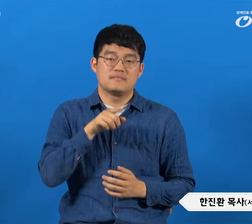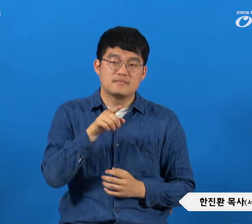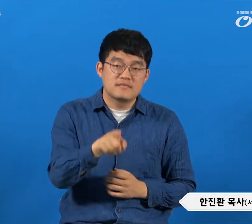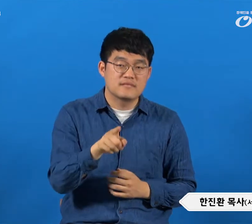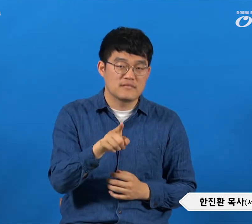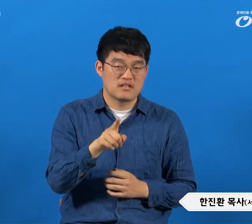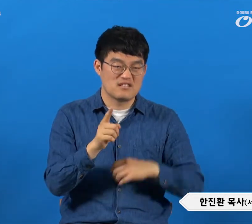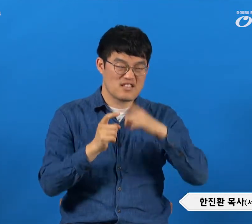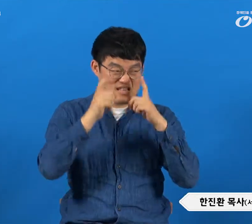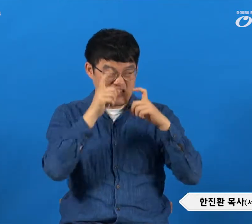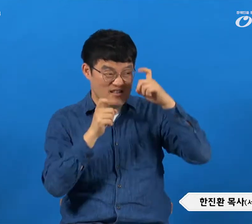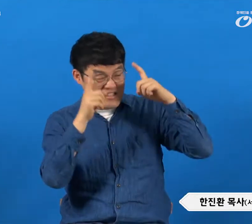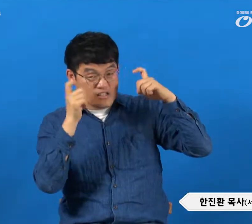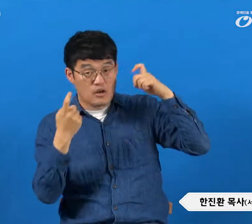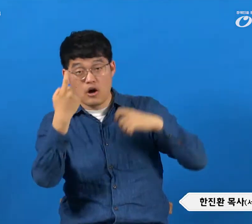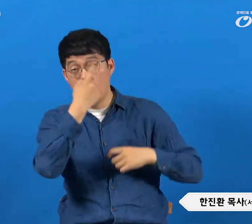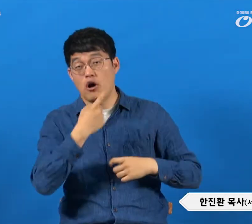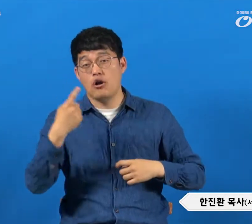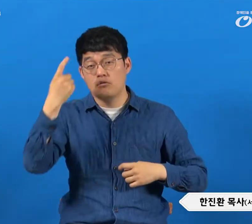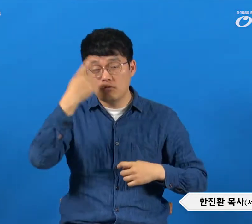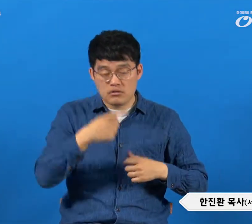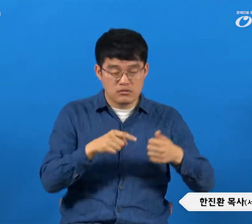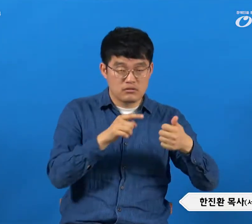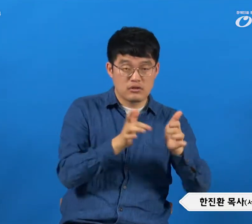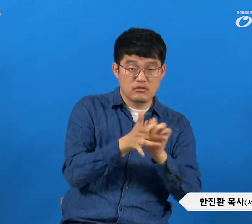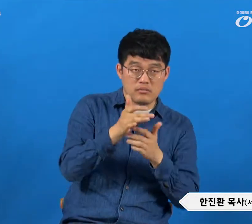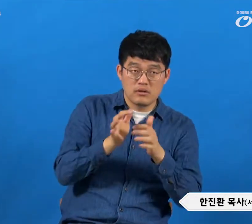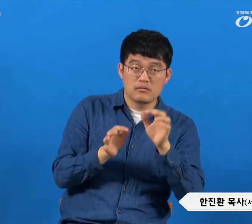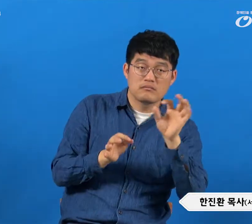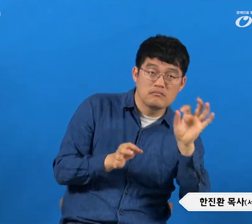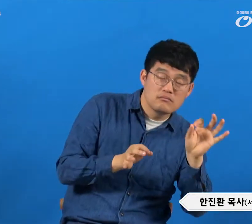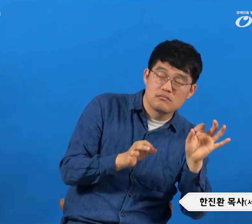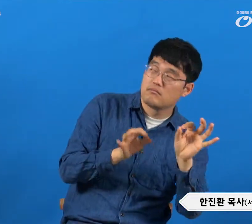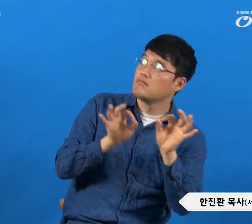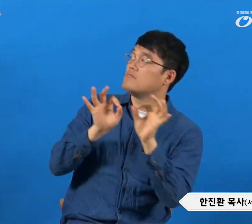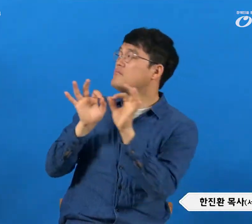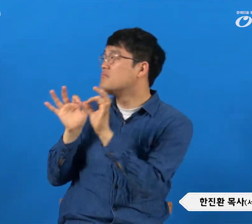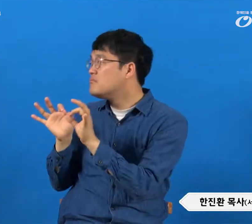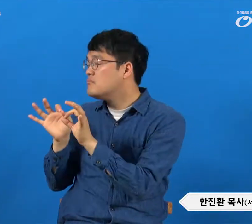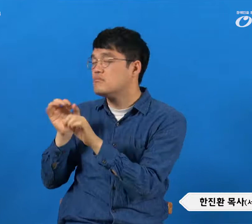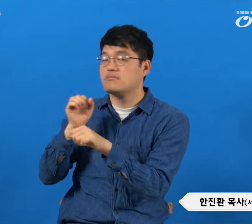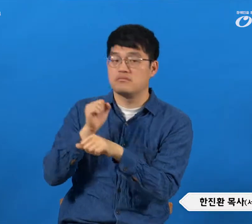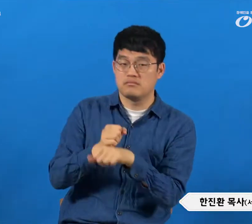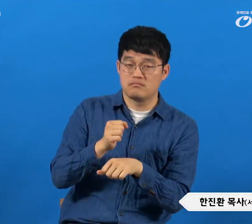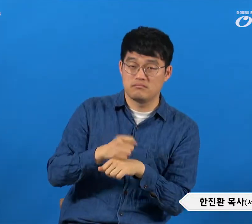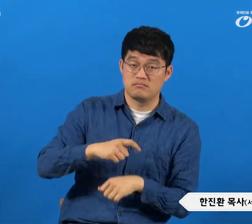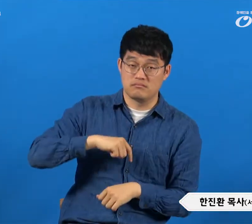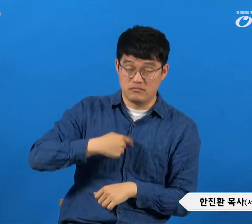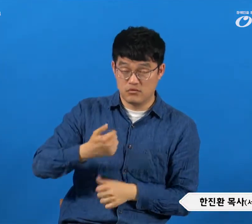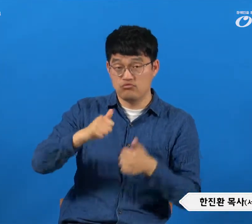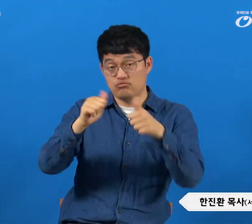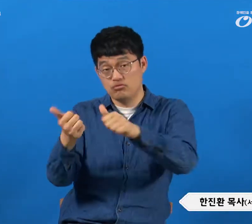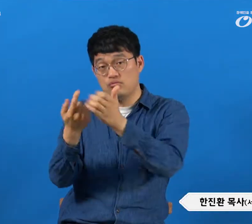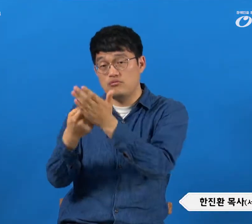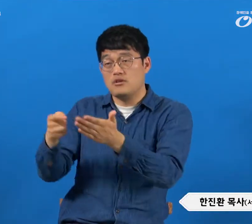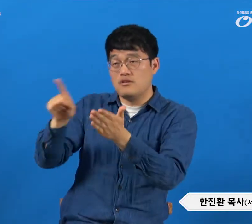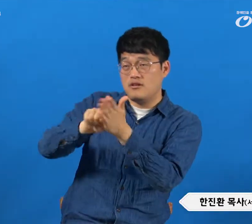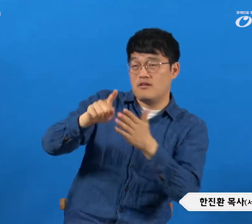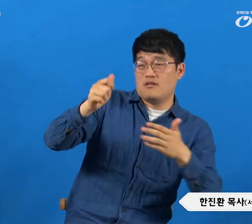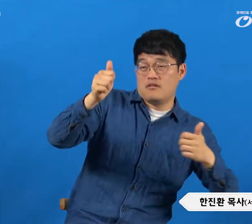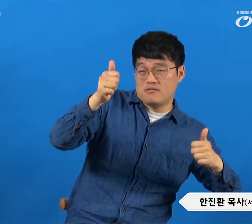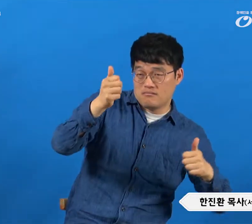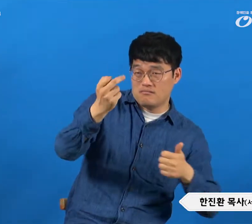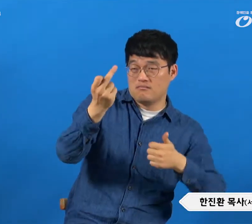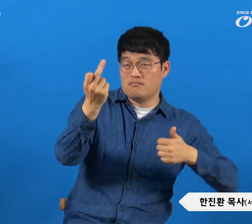그 험악한 얼굴을 바라보면서 한 걸음 한 걸음 죽음의 자리를 향해서 걸음을 옮기셔야